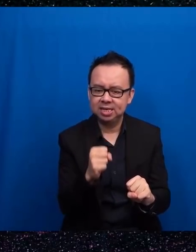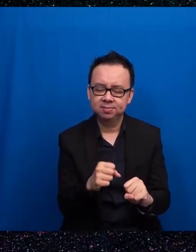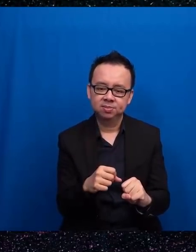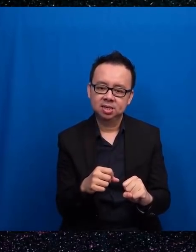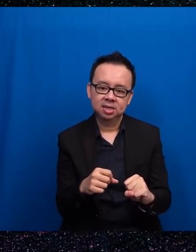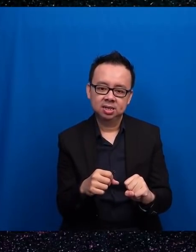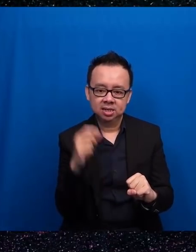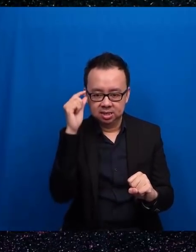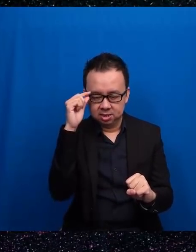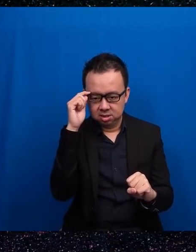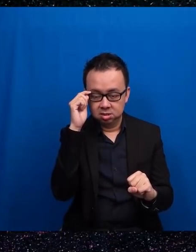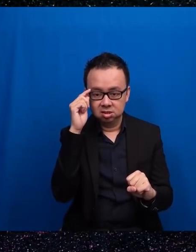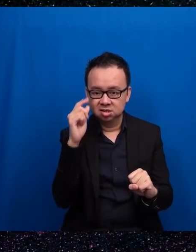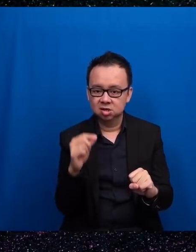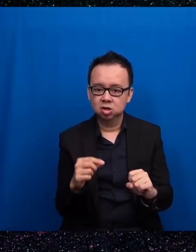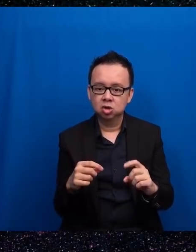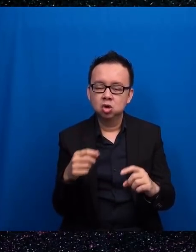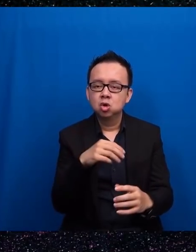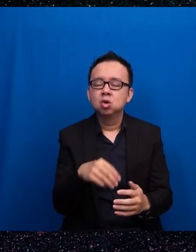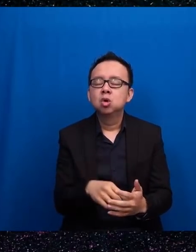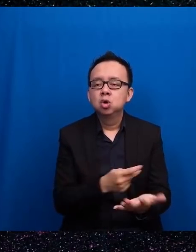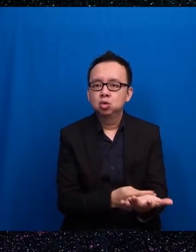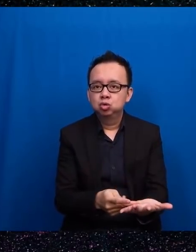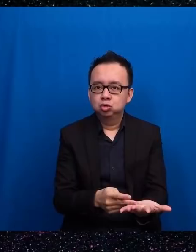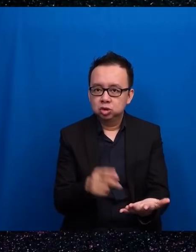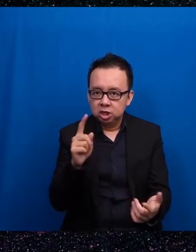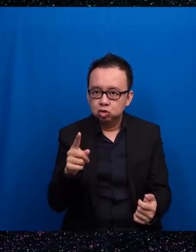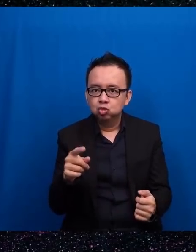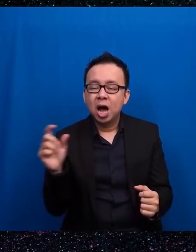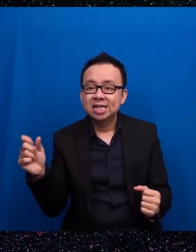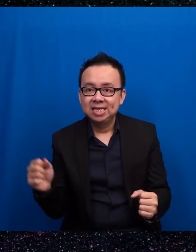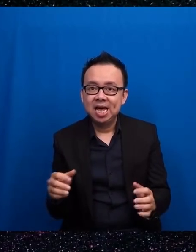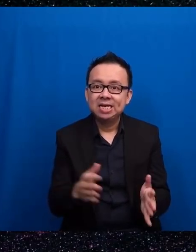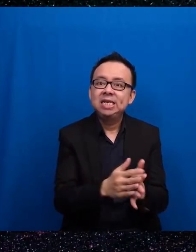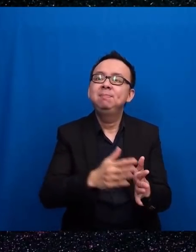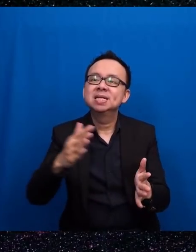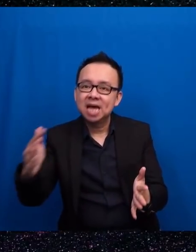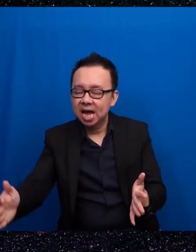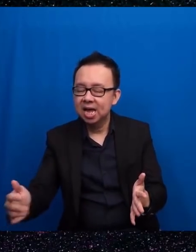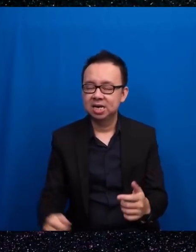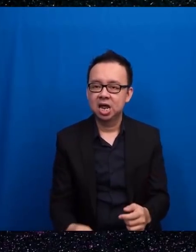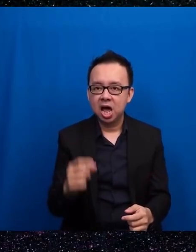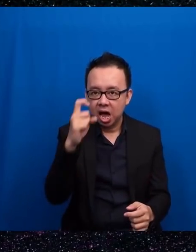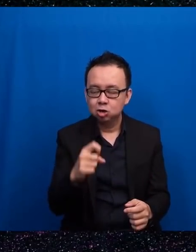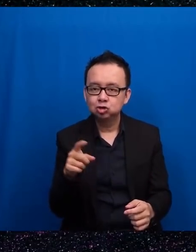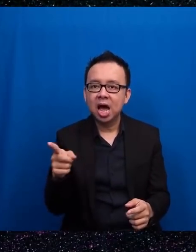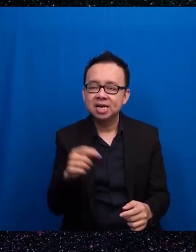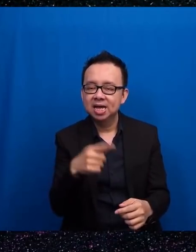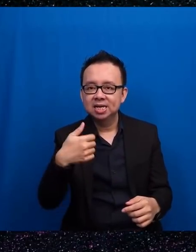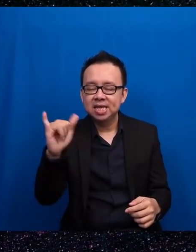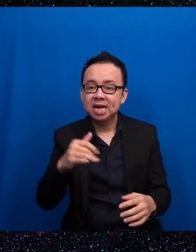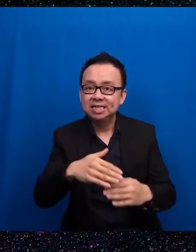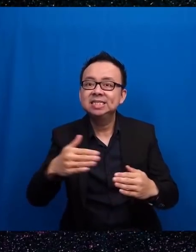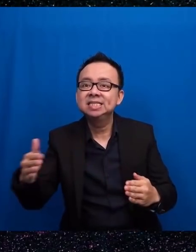ada ibadah yang kita sisihkan. Kudus itu artinya set apart. Kudus itu artinya dipisahkan, selalu harus ada sesuatu yang disisihkan. Udahlah, kita jangan